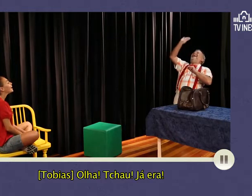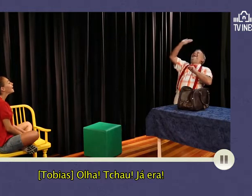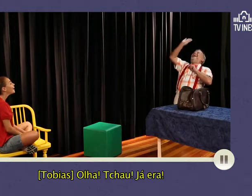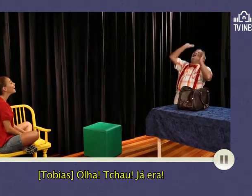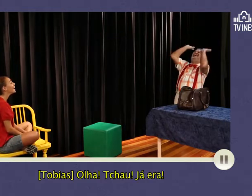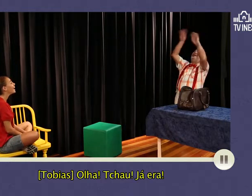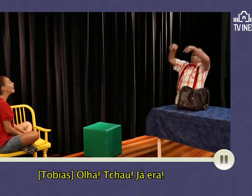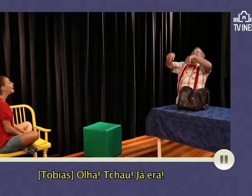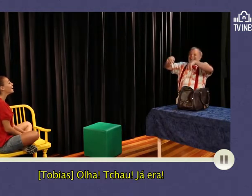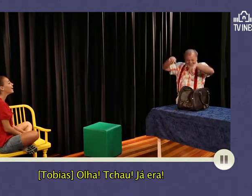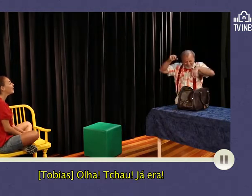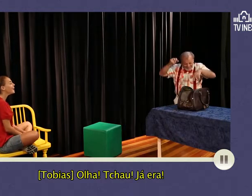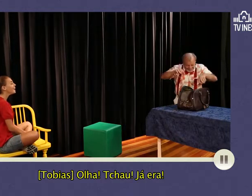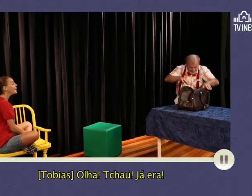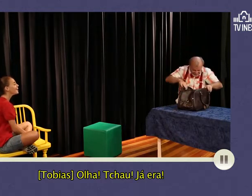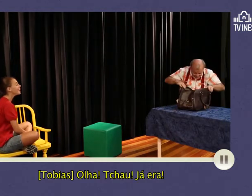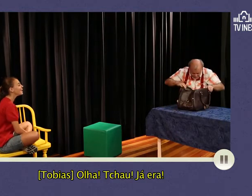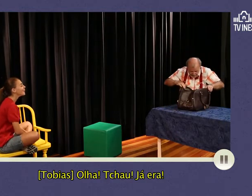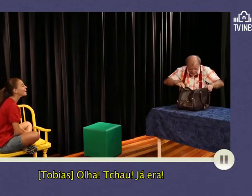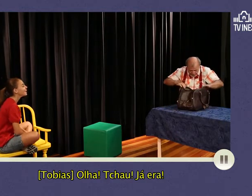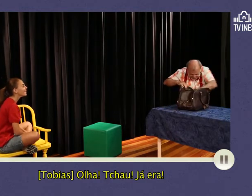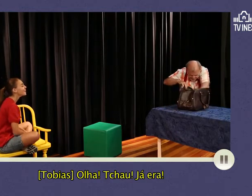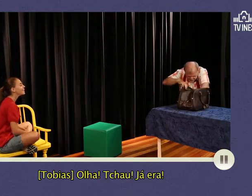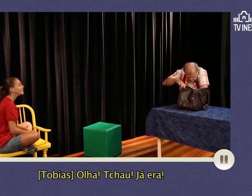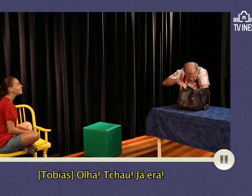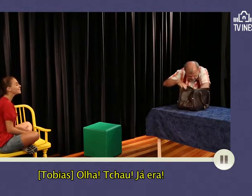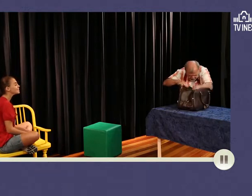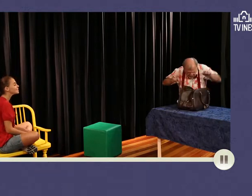Olha, tchau, já era.